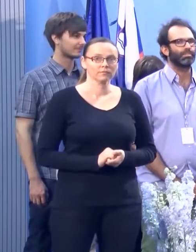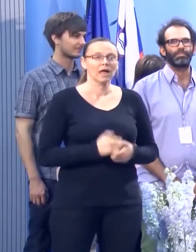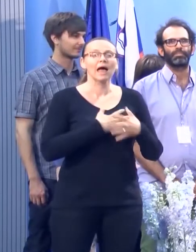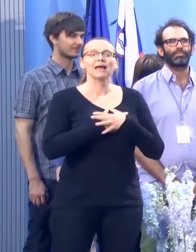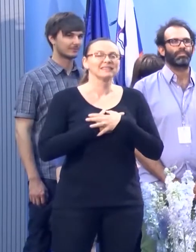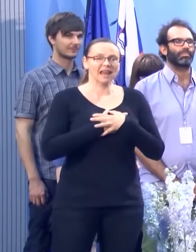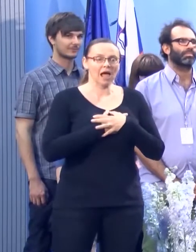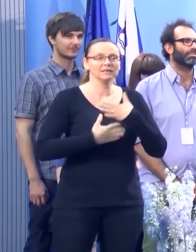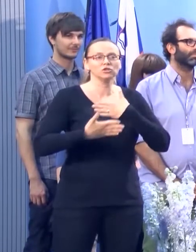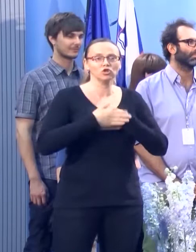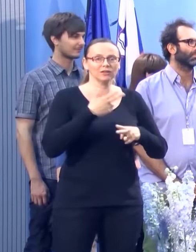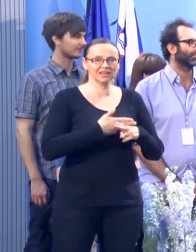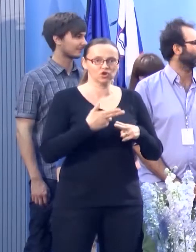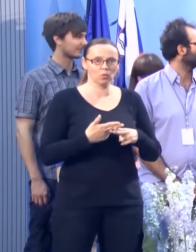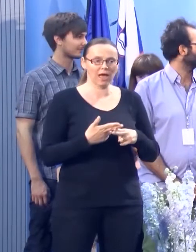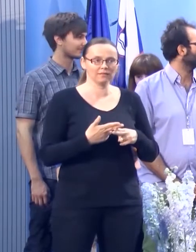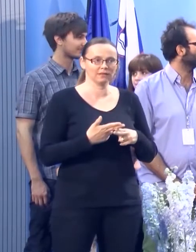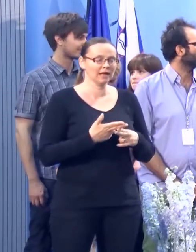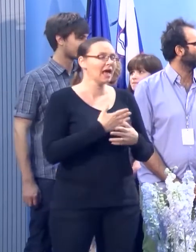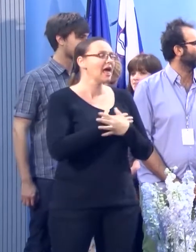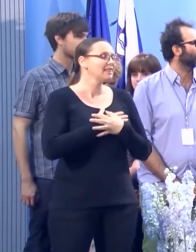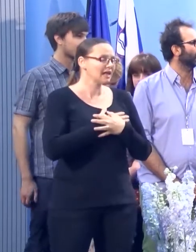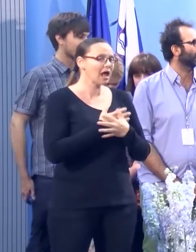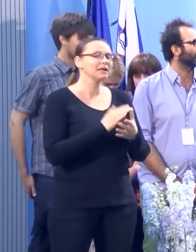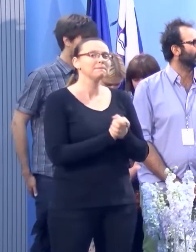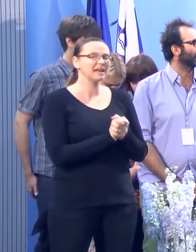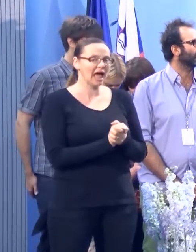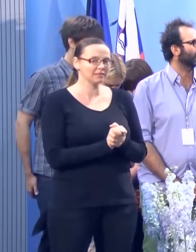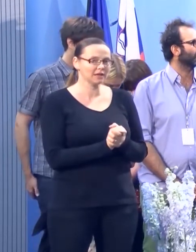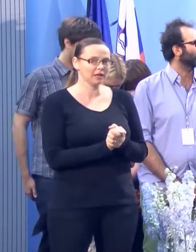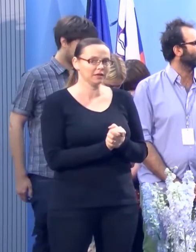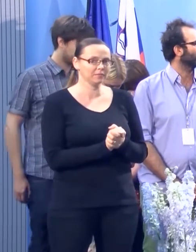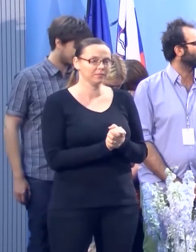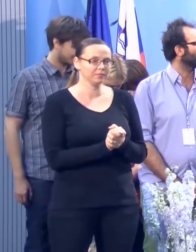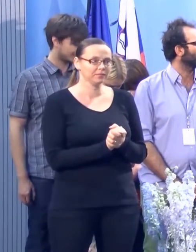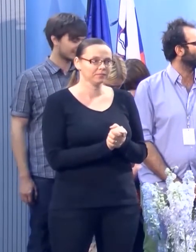Dragi sodržavljani, dragi prijatelji